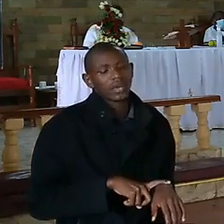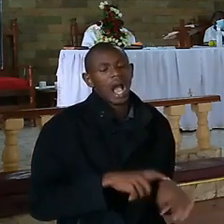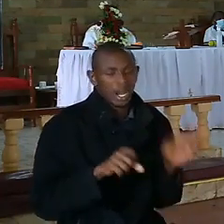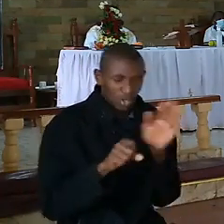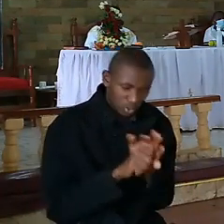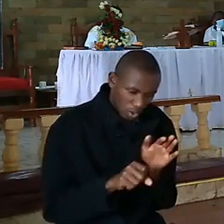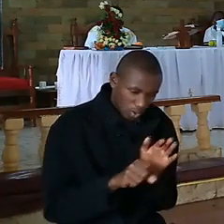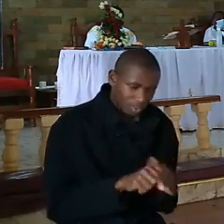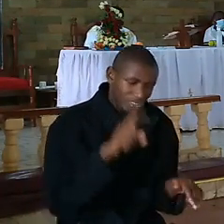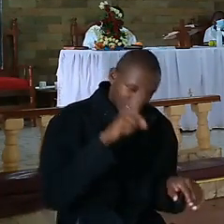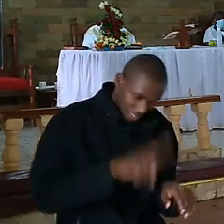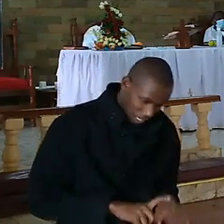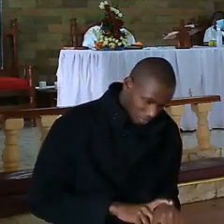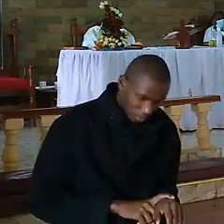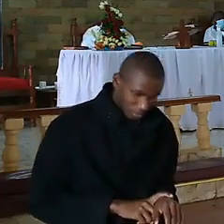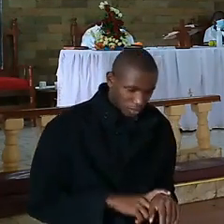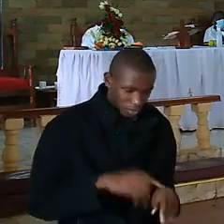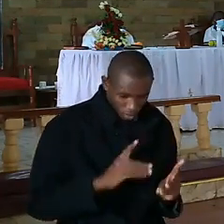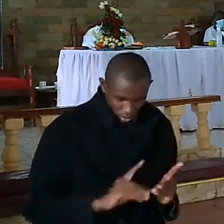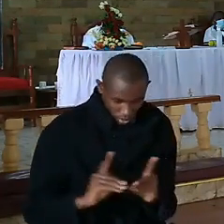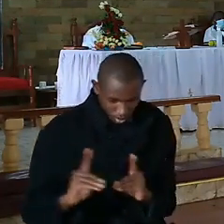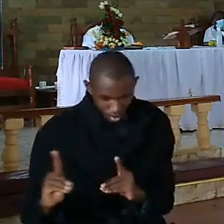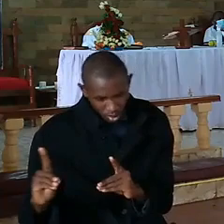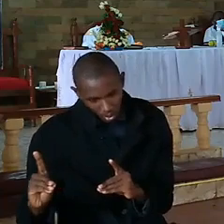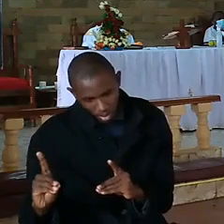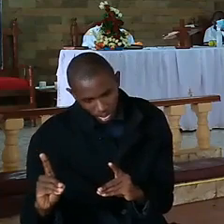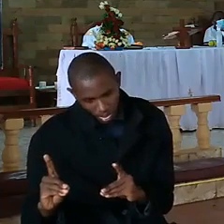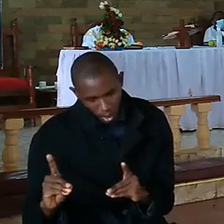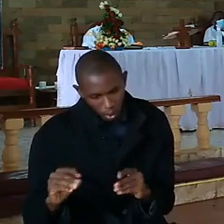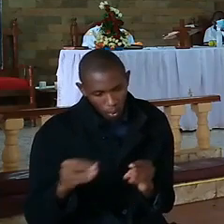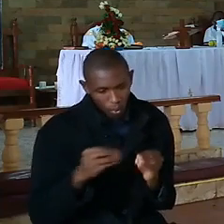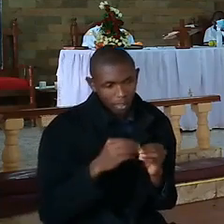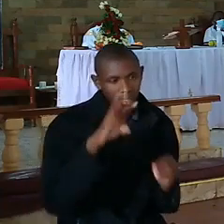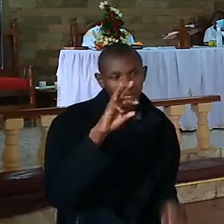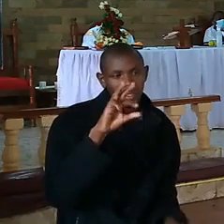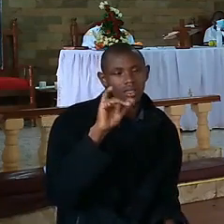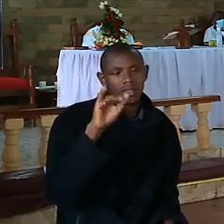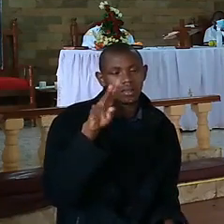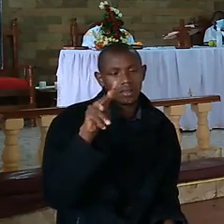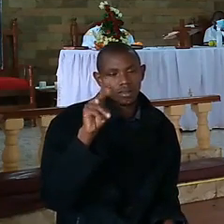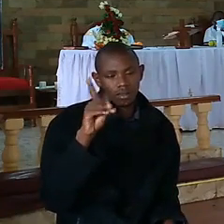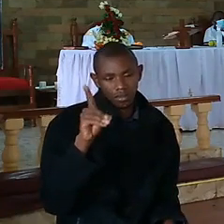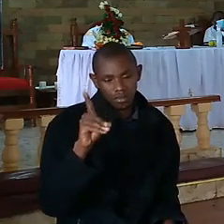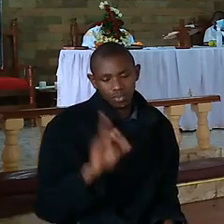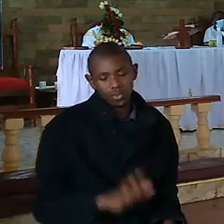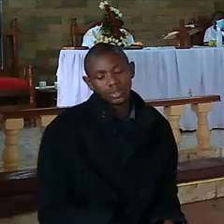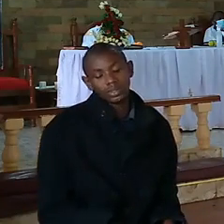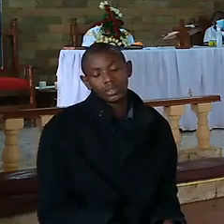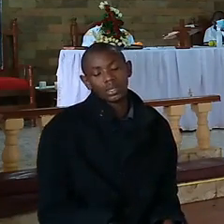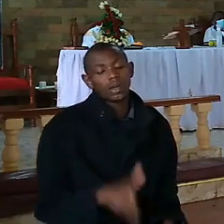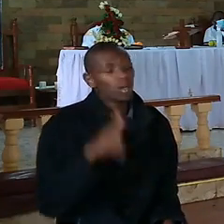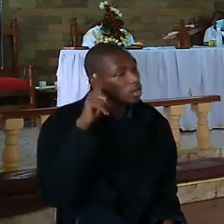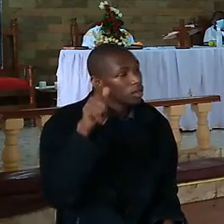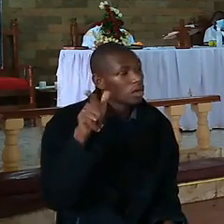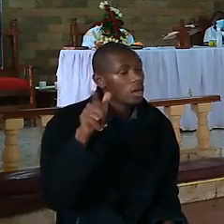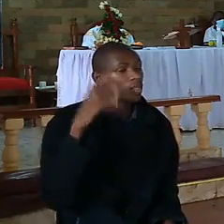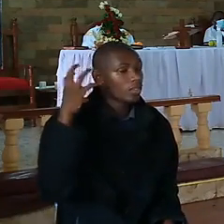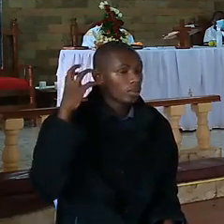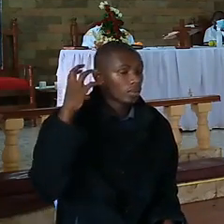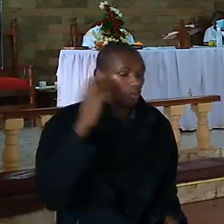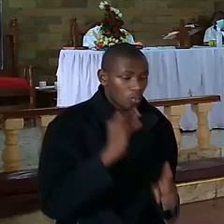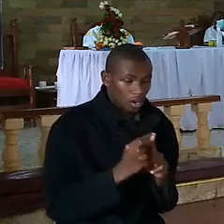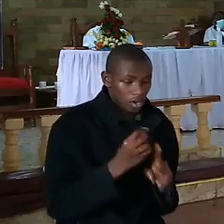na maiganona arutwo makigiana na ruhuho makigeria gukira na gwathikira mugambo wa mwathani